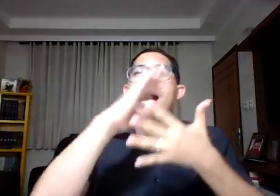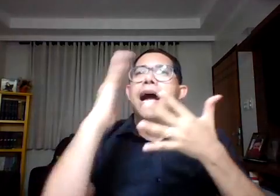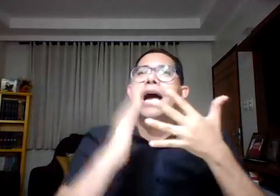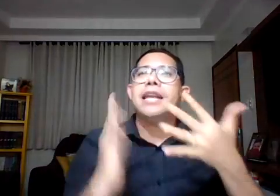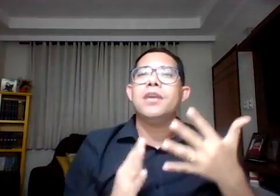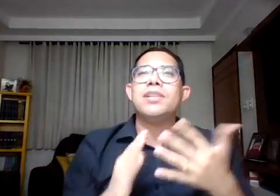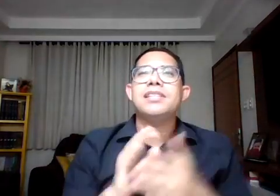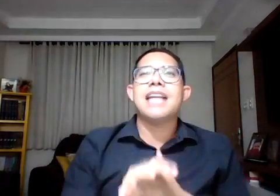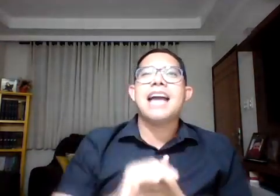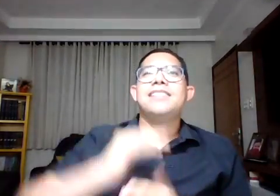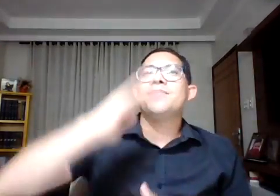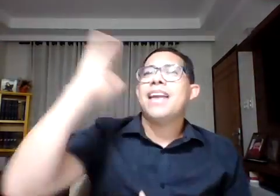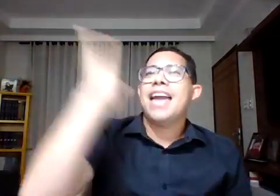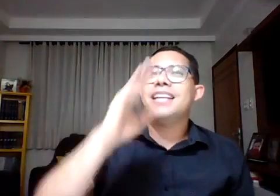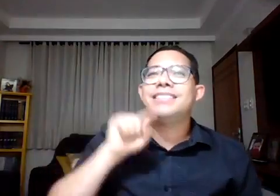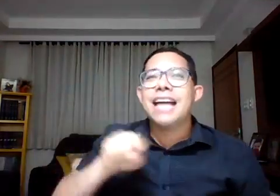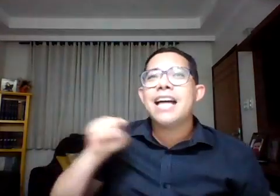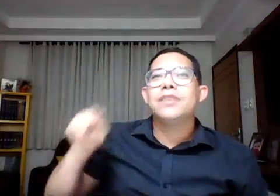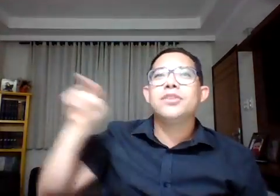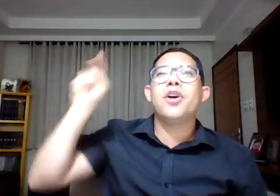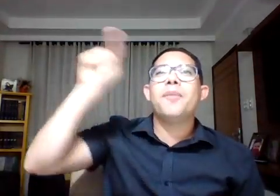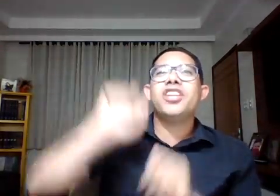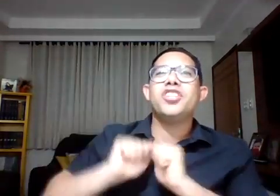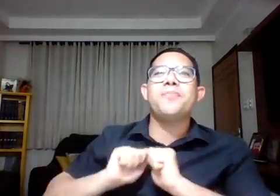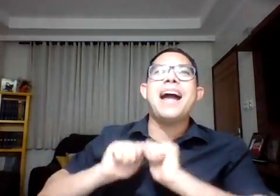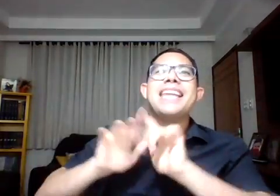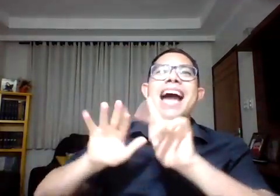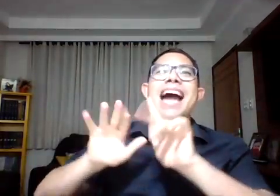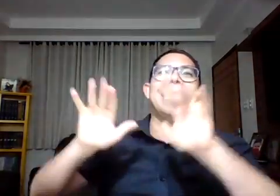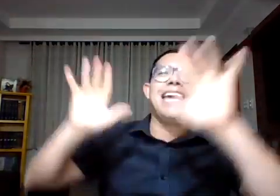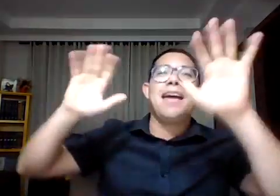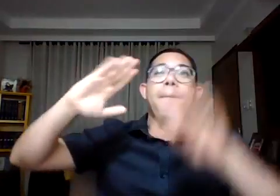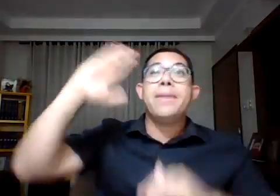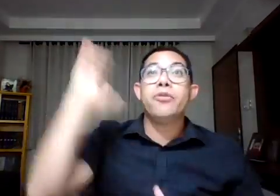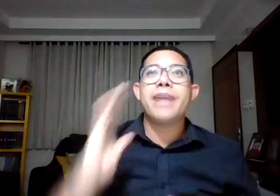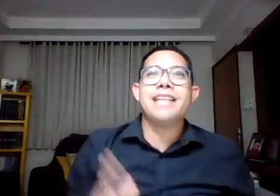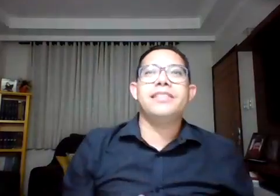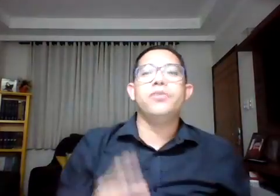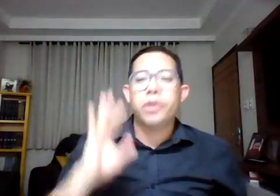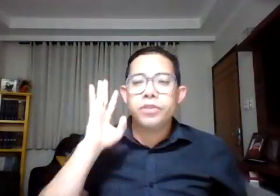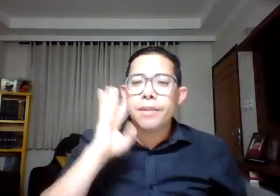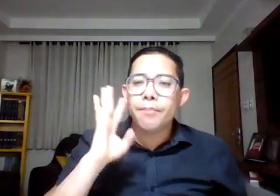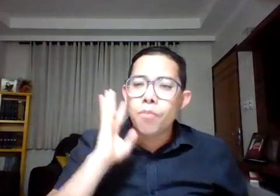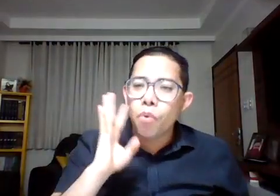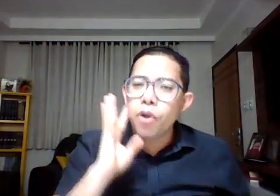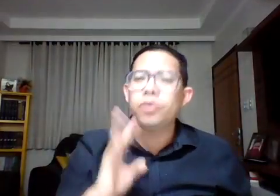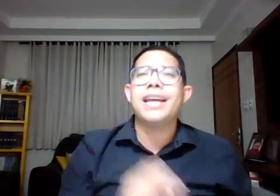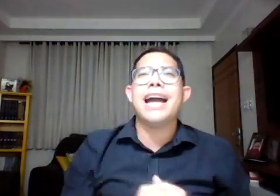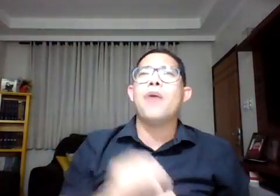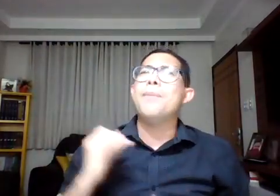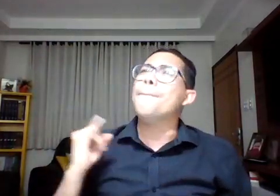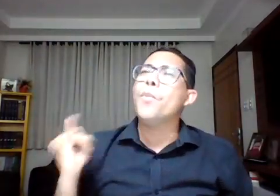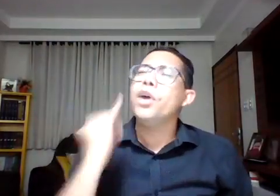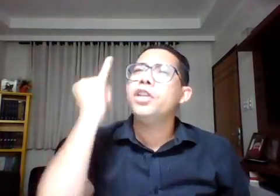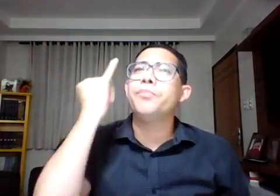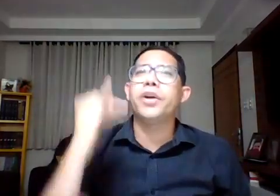a língua de sinais ela está totalmente espalhada, né, pelo Brasil. Então isso é muito legal e muito